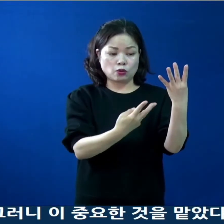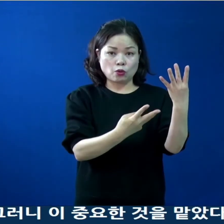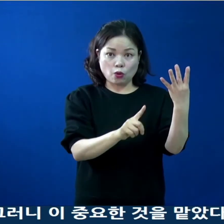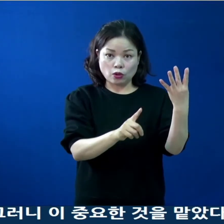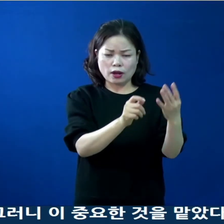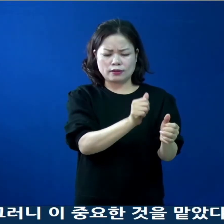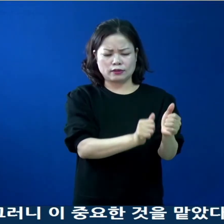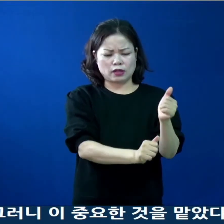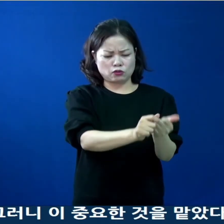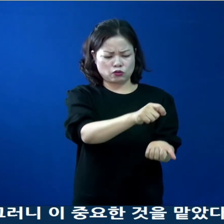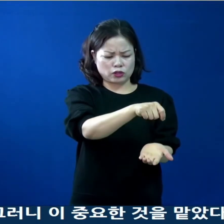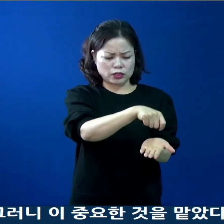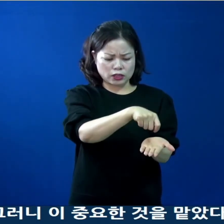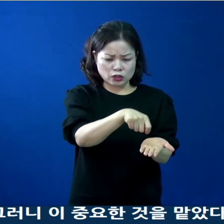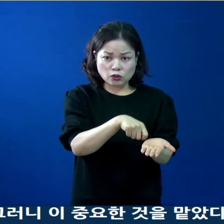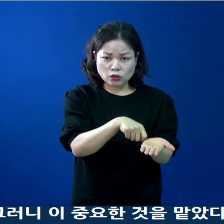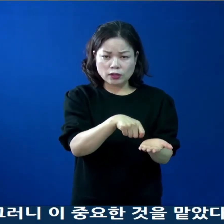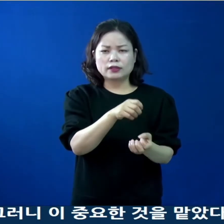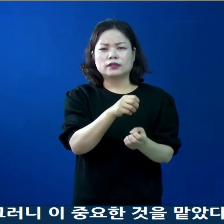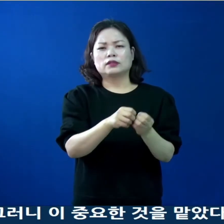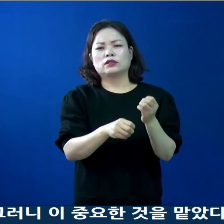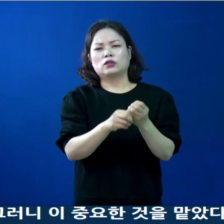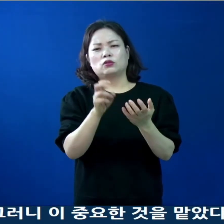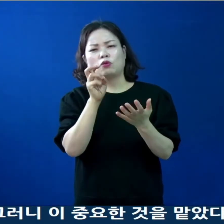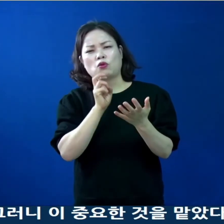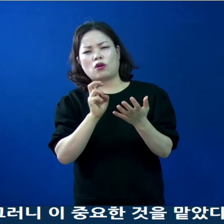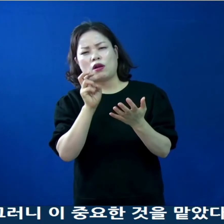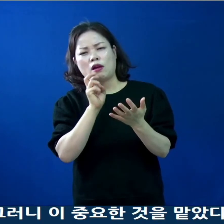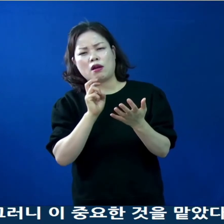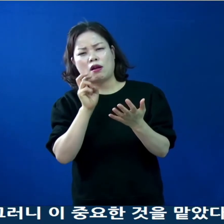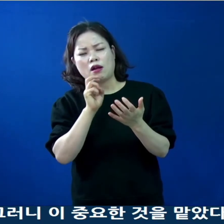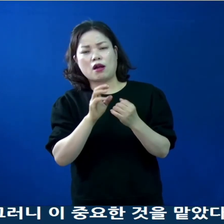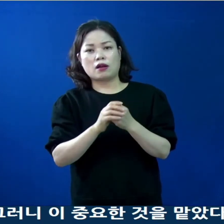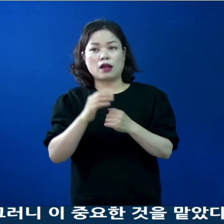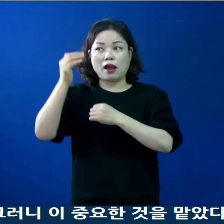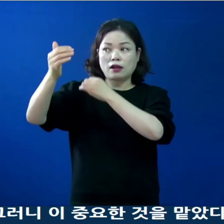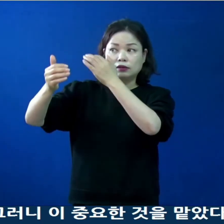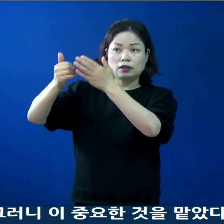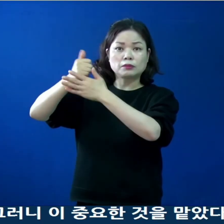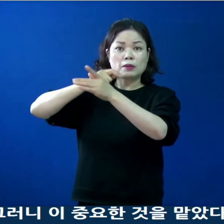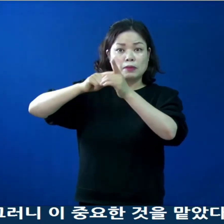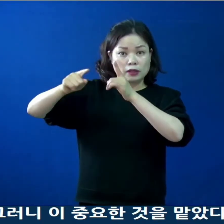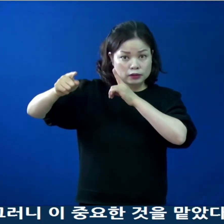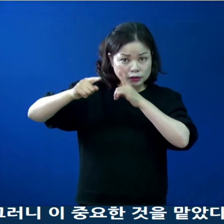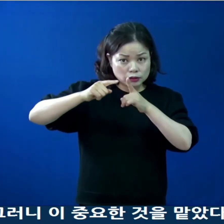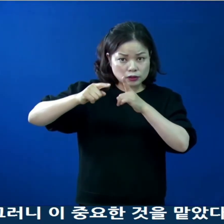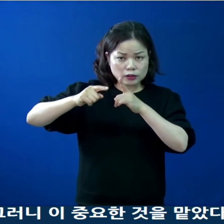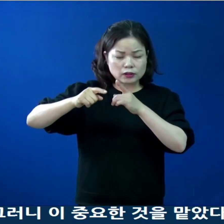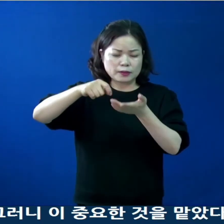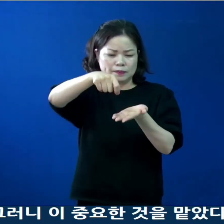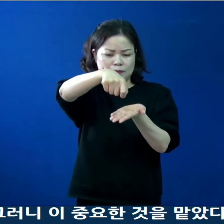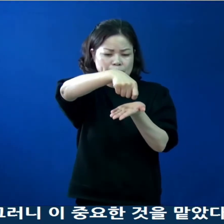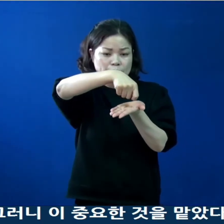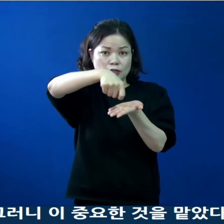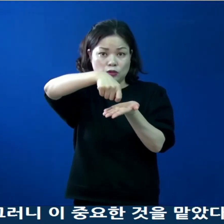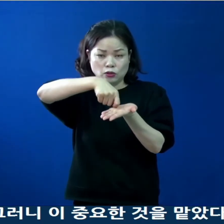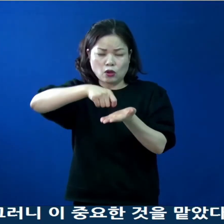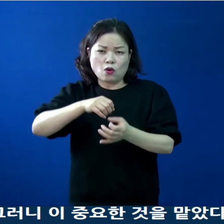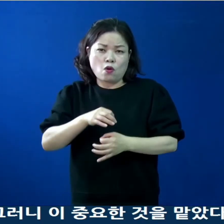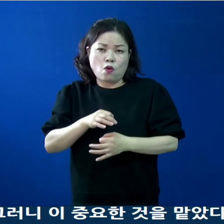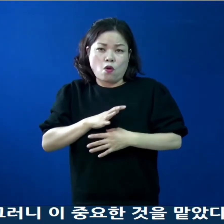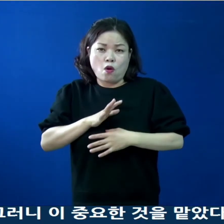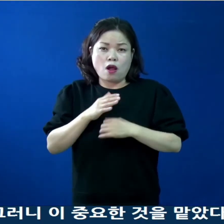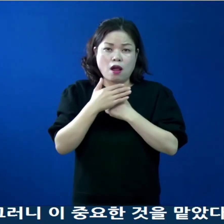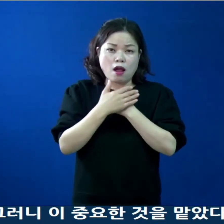기록하게 된 그들의 시와 그들의 노래와 그들의 찬양이 이 하나님의 말씀에 기록되어지는 놀라운